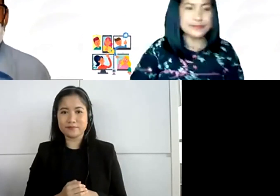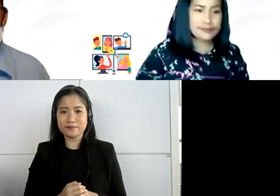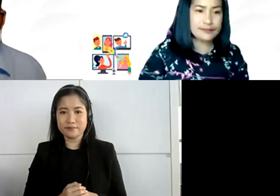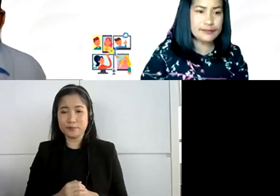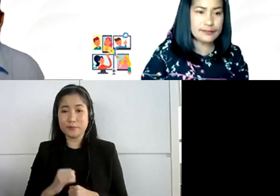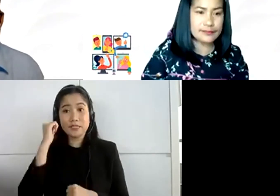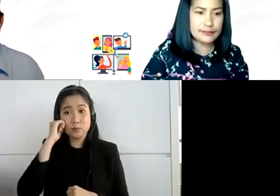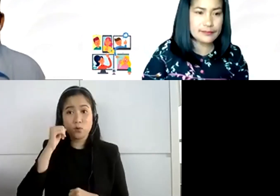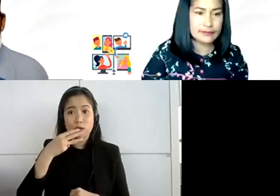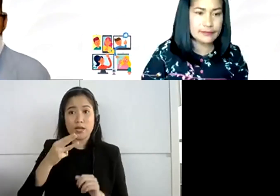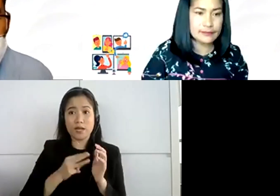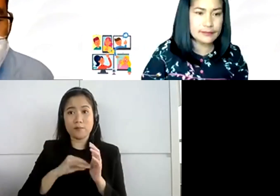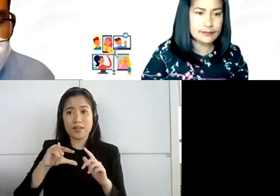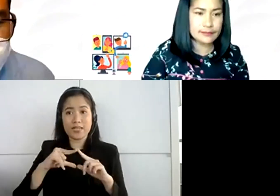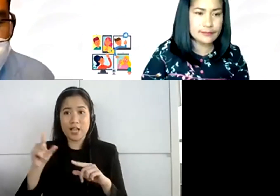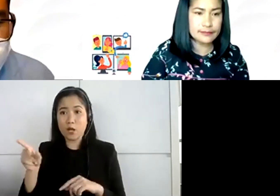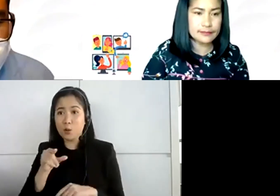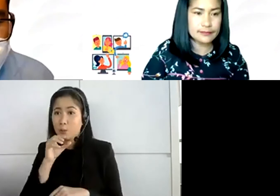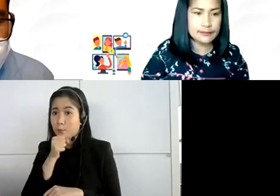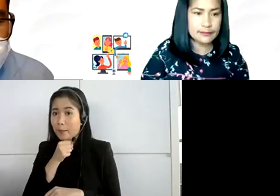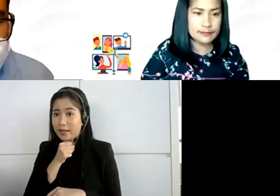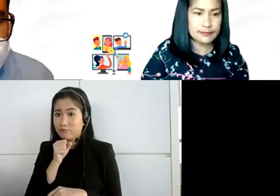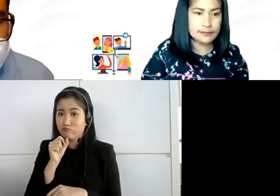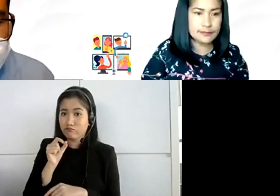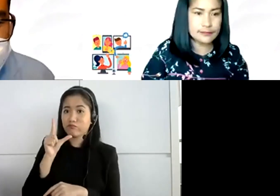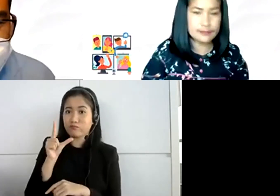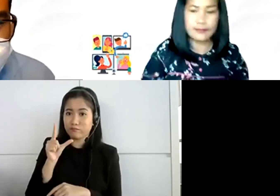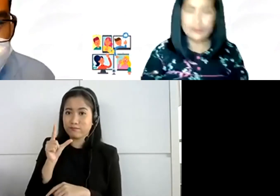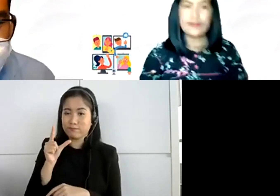Ibu Emilia, oke. Boleh mic-nya Bu di on?